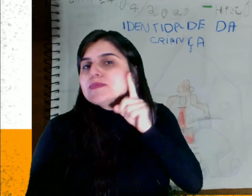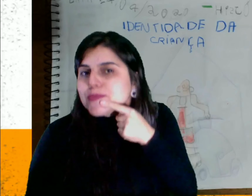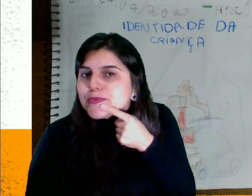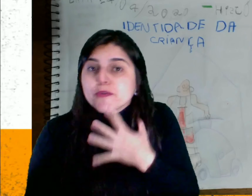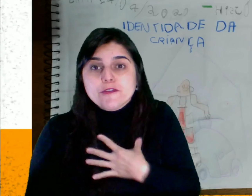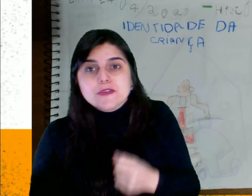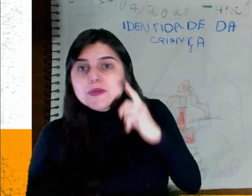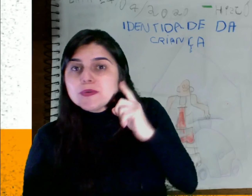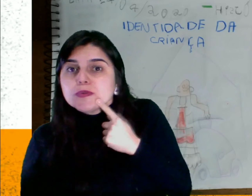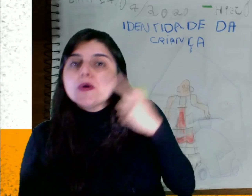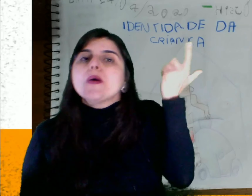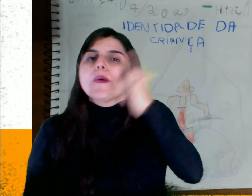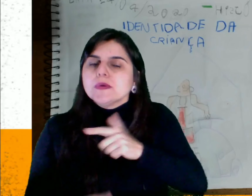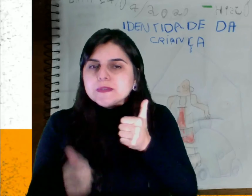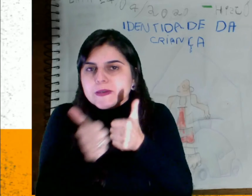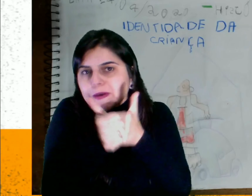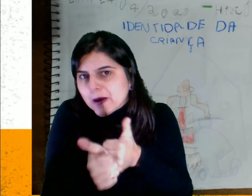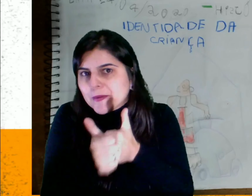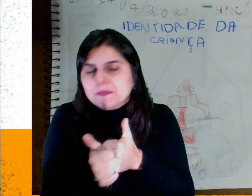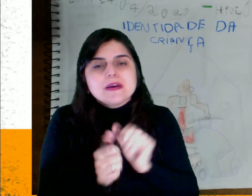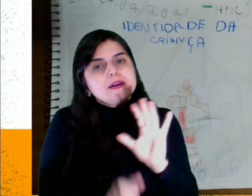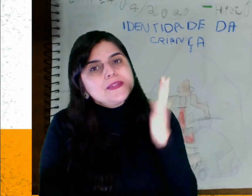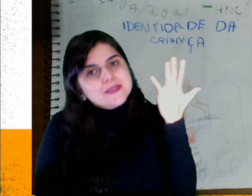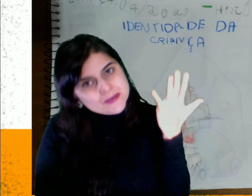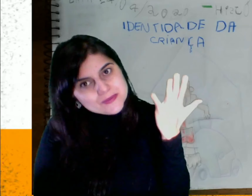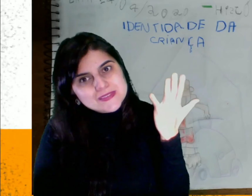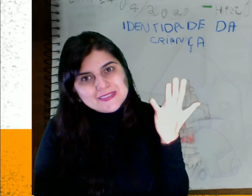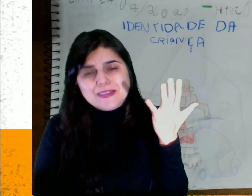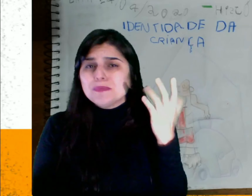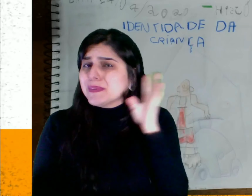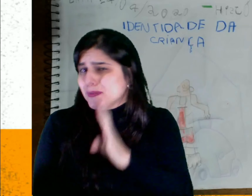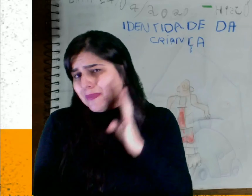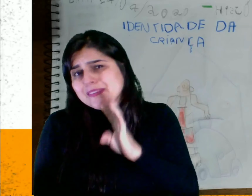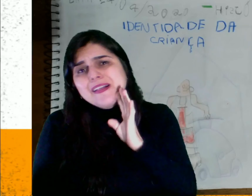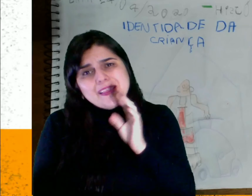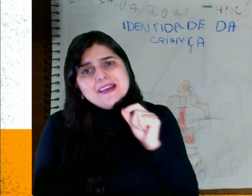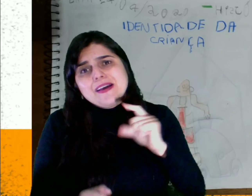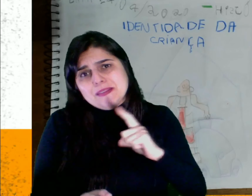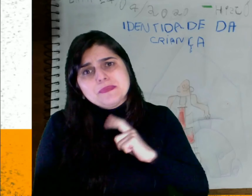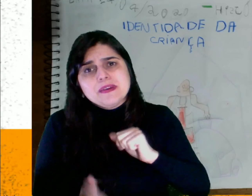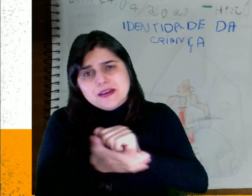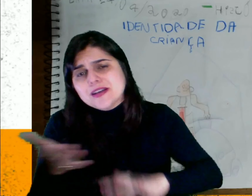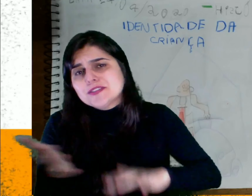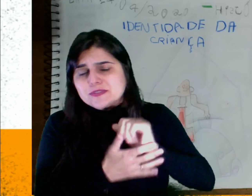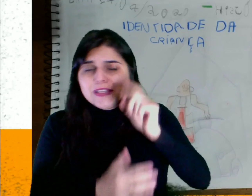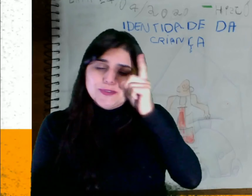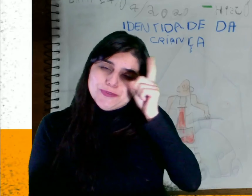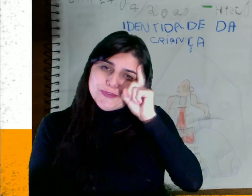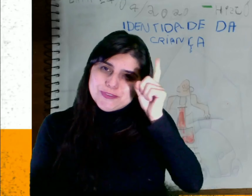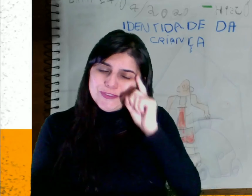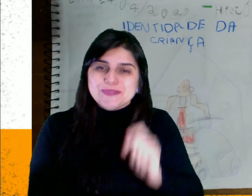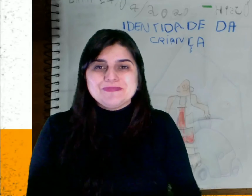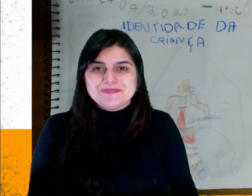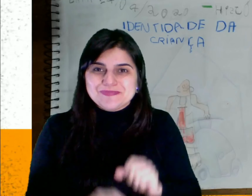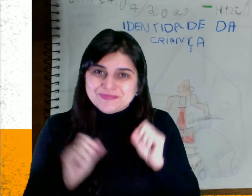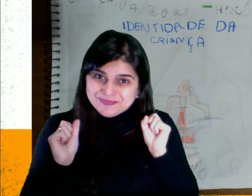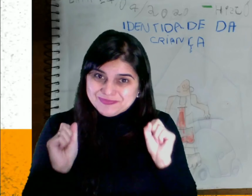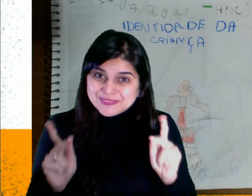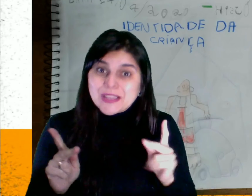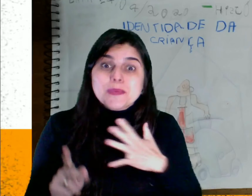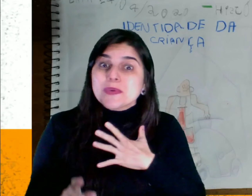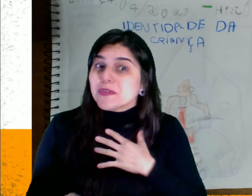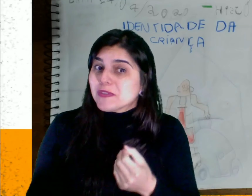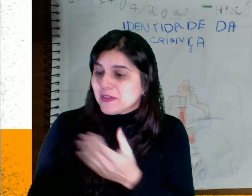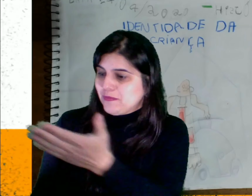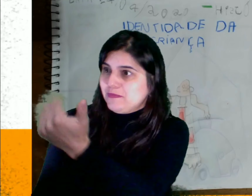que tenha 100% de janela de Libras em todos os materiais. Você que são pais surdos, filhos ouvintes, ou pais surdos, filhos